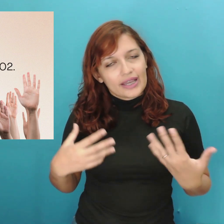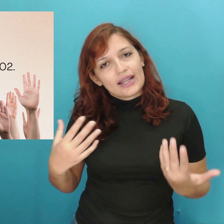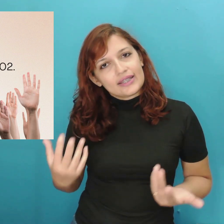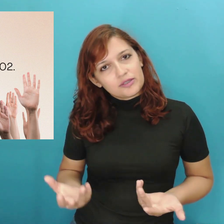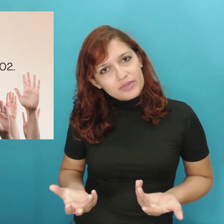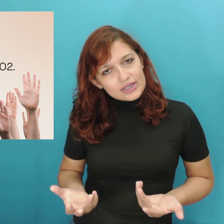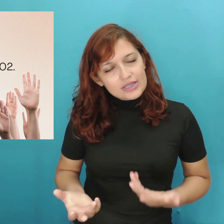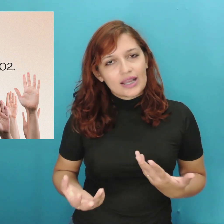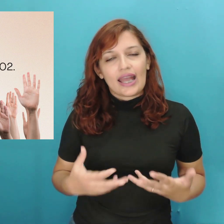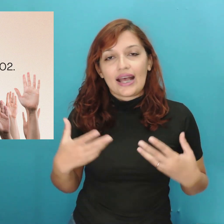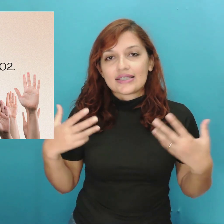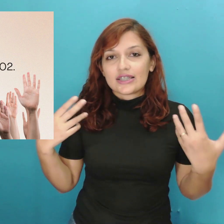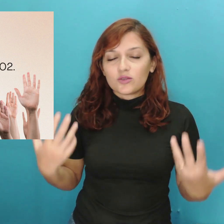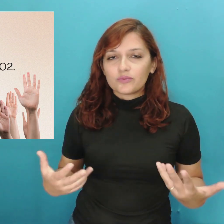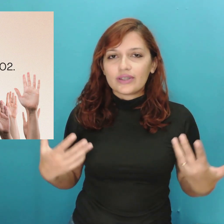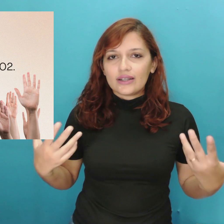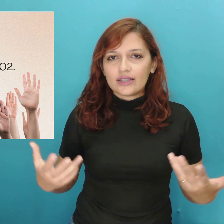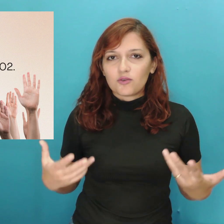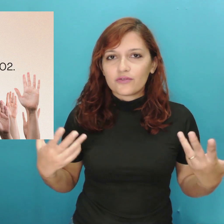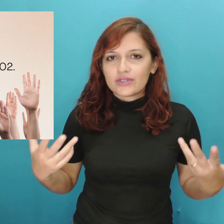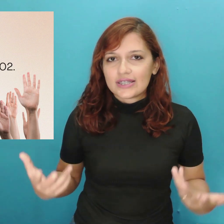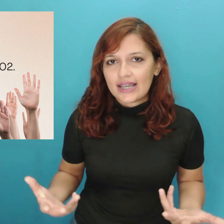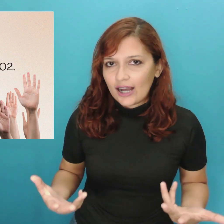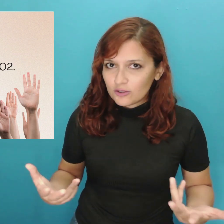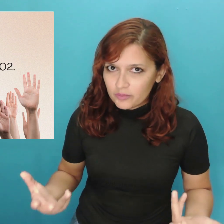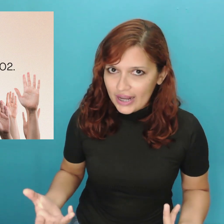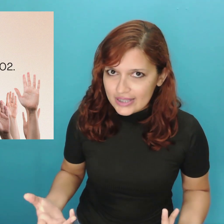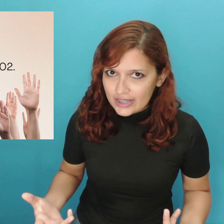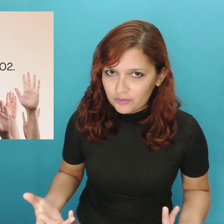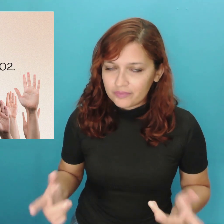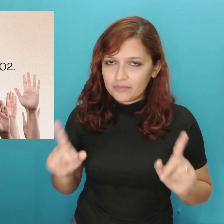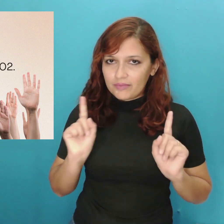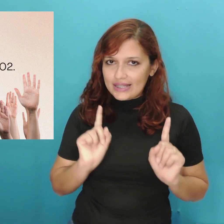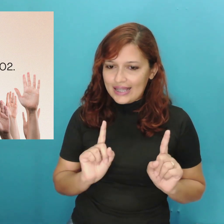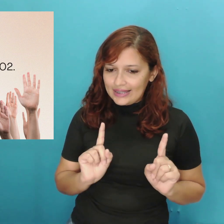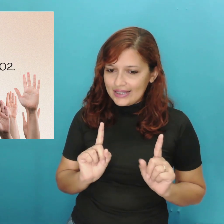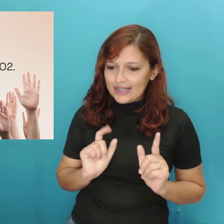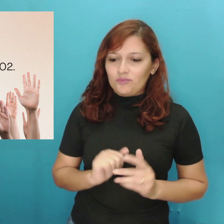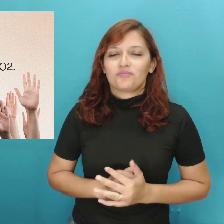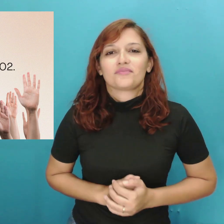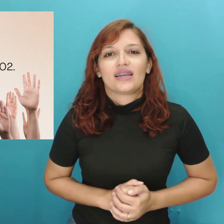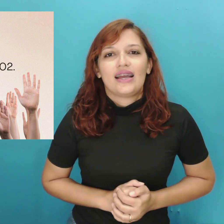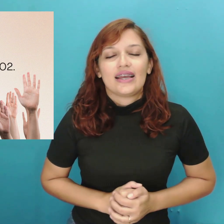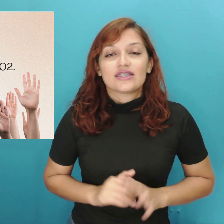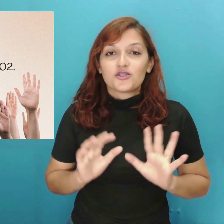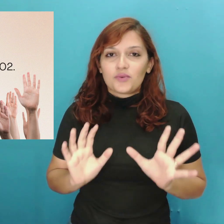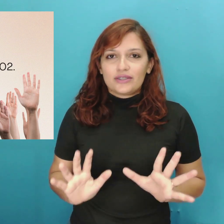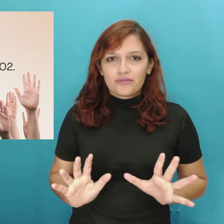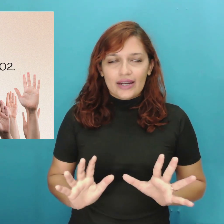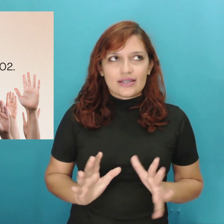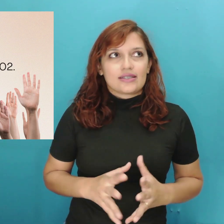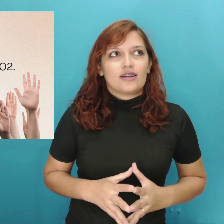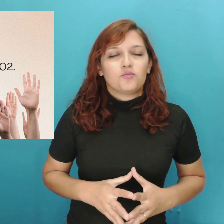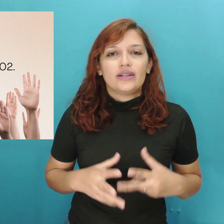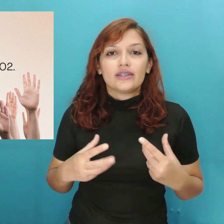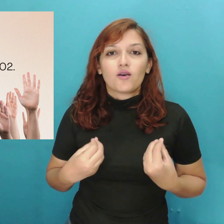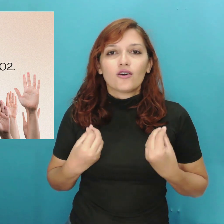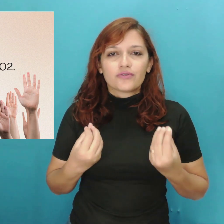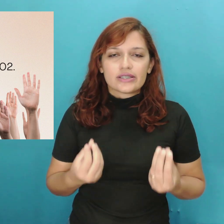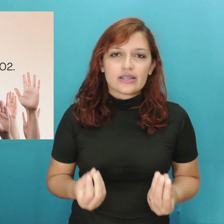a Libras é a segunda língua oficial do Brasil, mas atenção, existe uma diferença. Uma língua